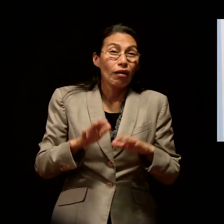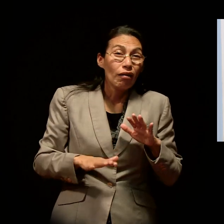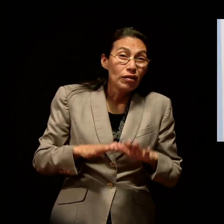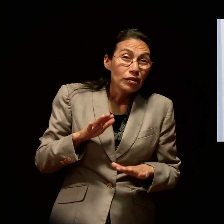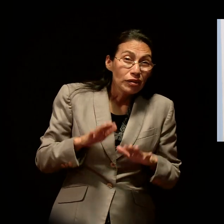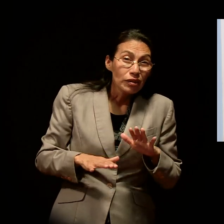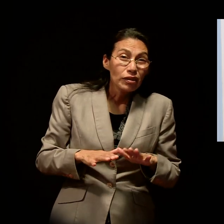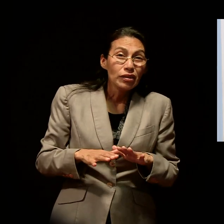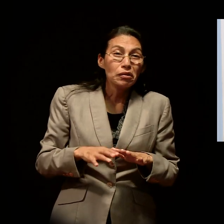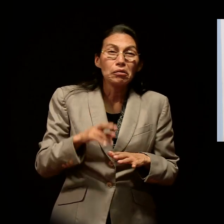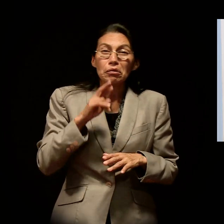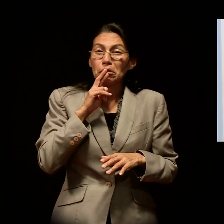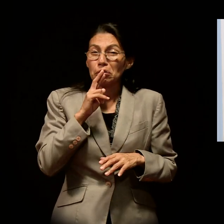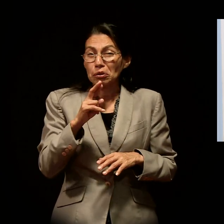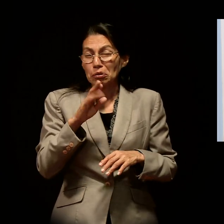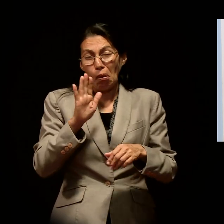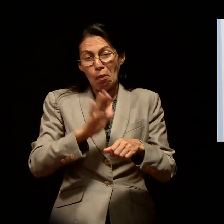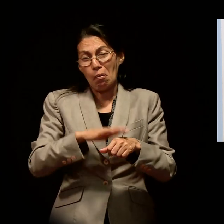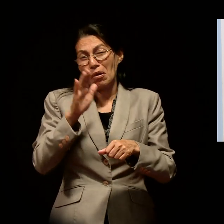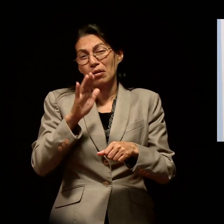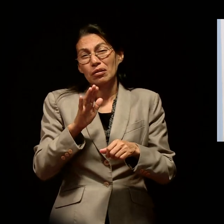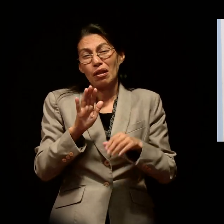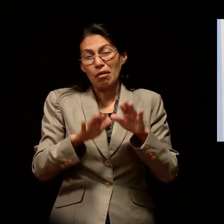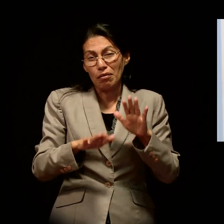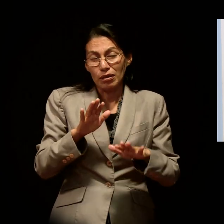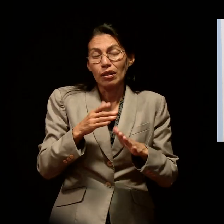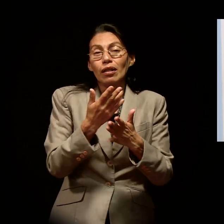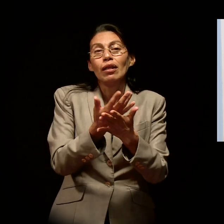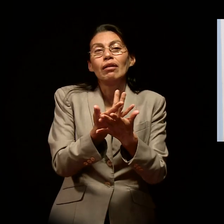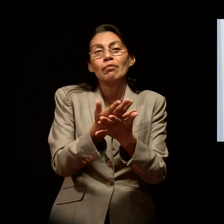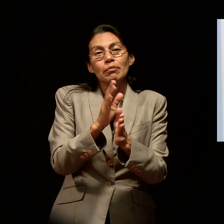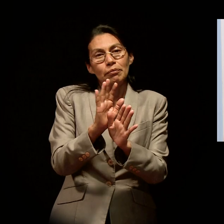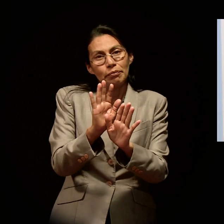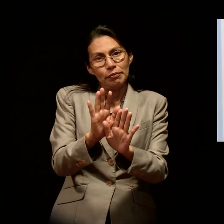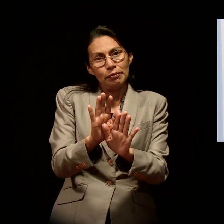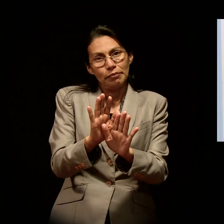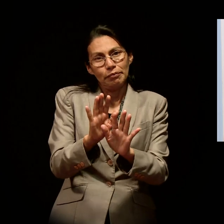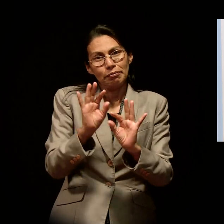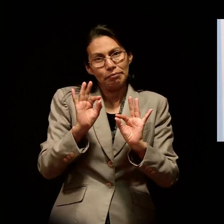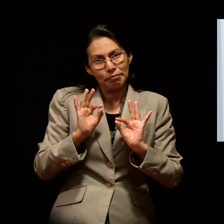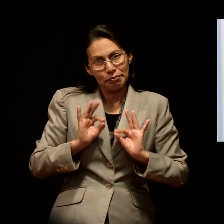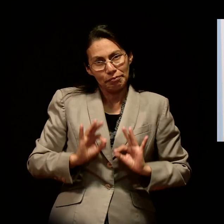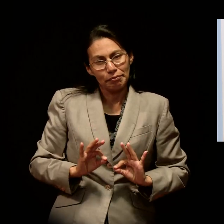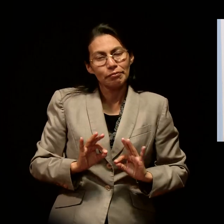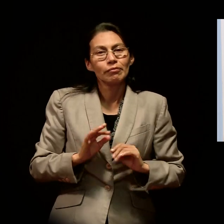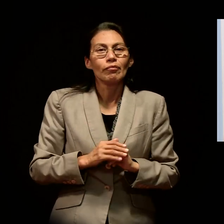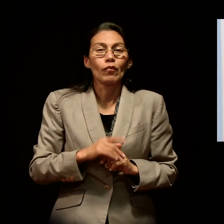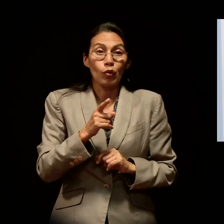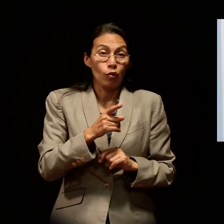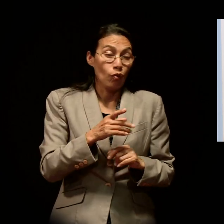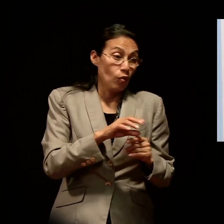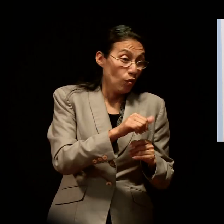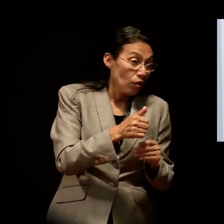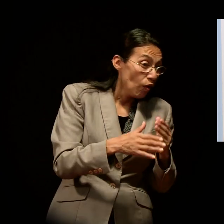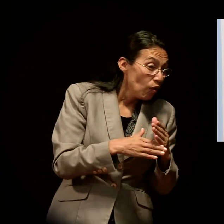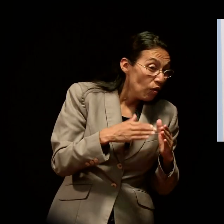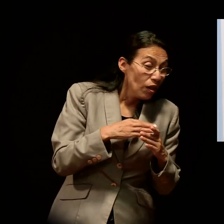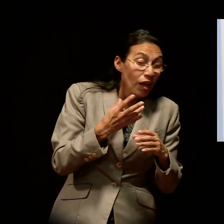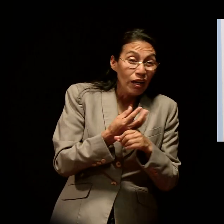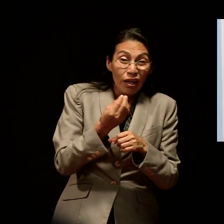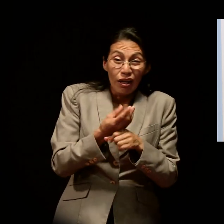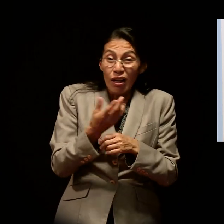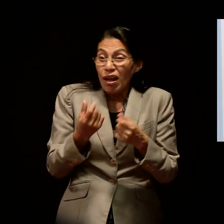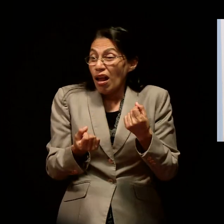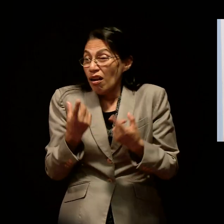ti verdad a veces nos contesta más de lo que le pedimos a veces nos dice Espérate un poco porque veo que hay otra